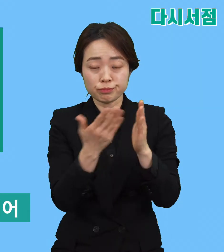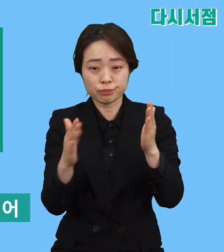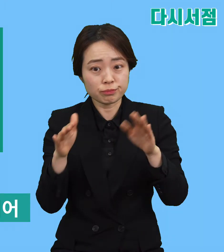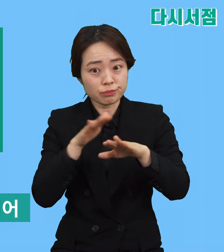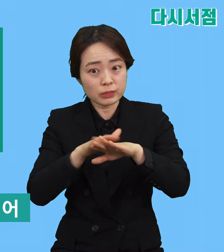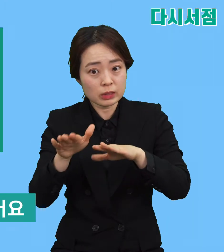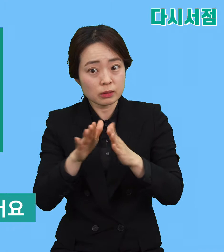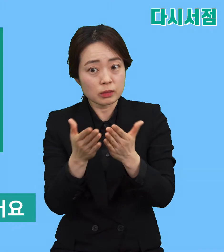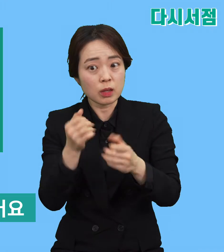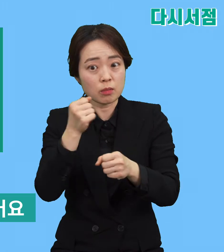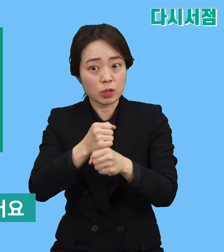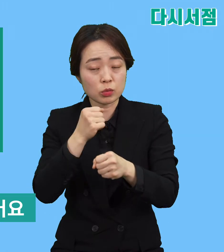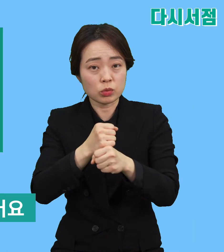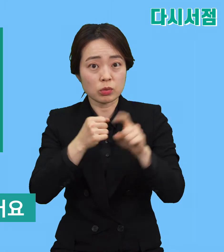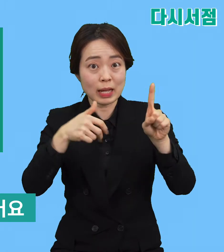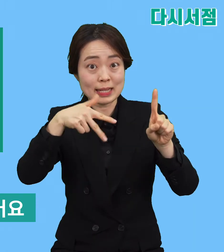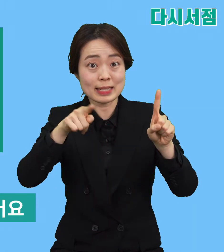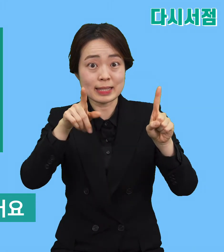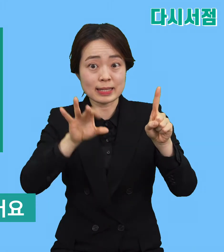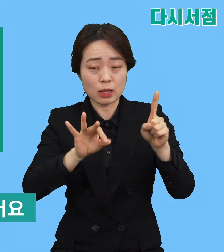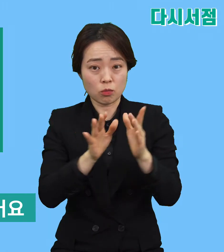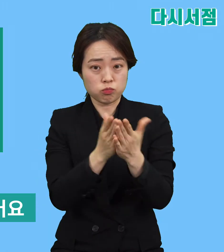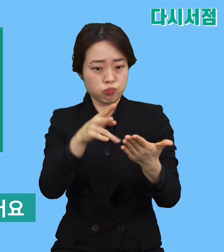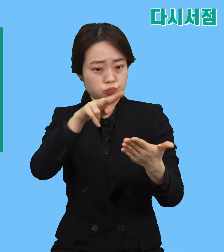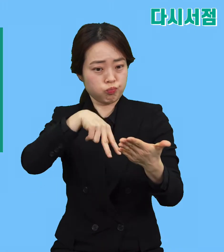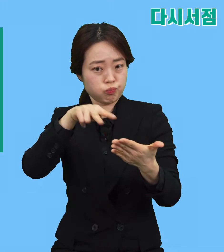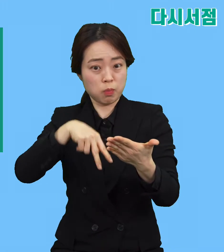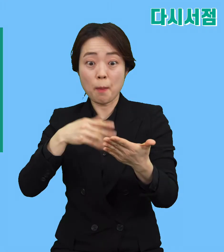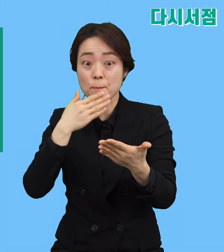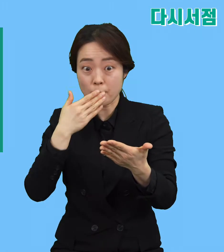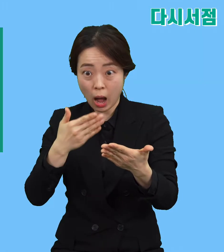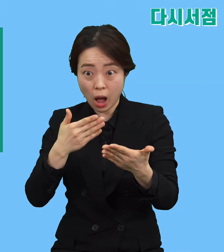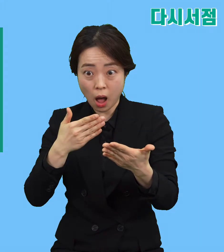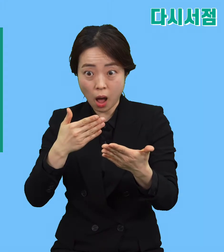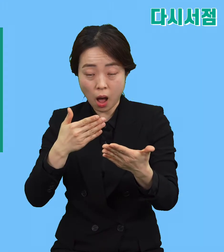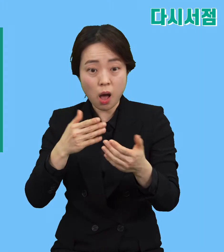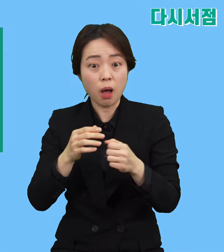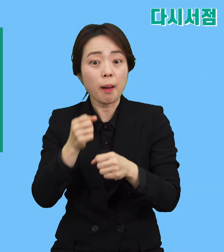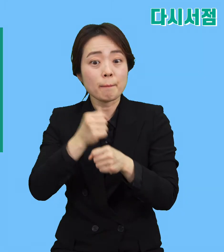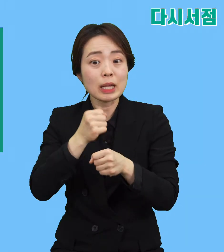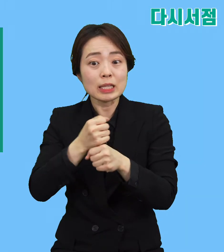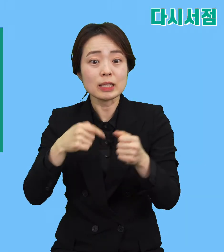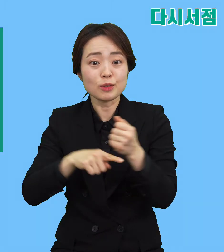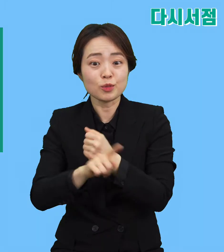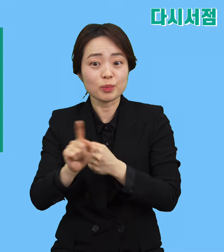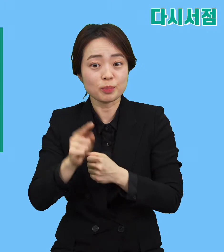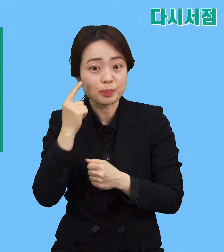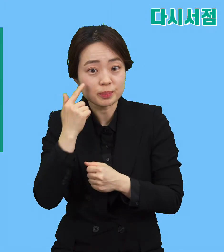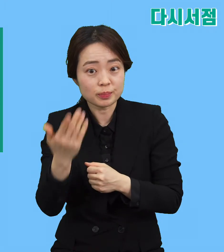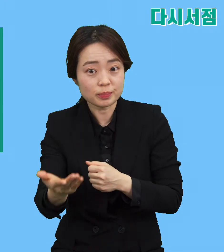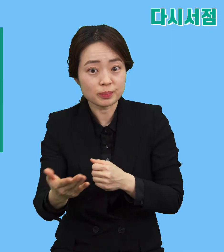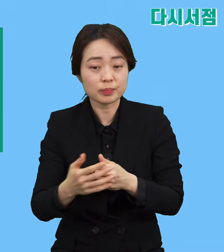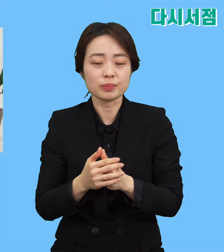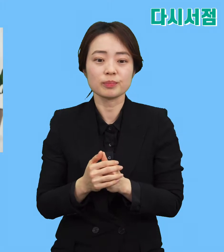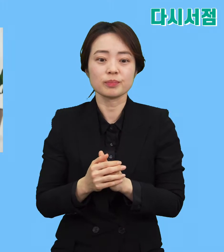아코디언식으로 제작되어 한 장으로 도서를 볼 수 있어요. 이런 제본 형태로 만든 이유가 있을까요?